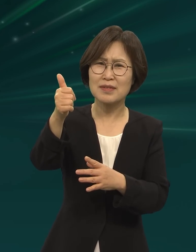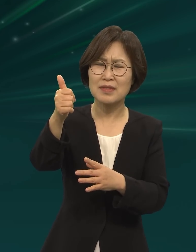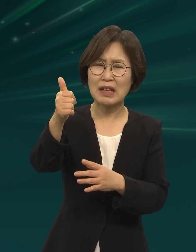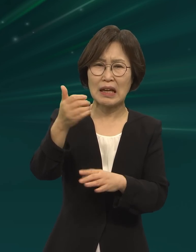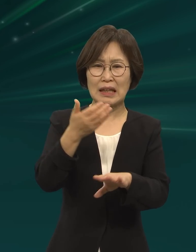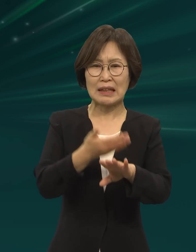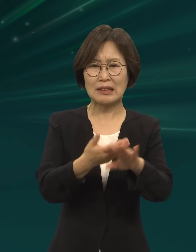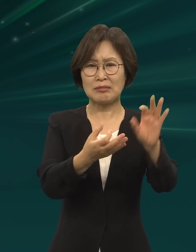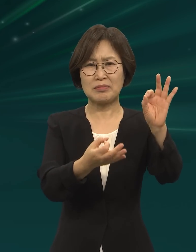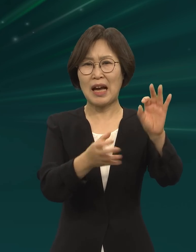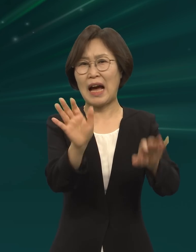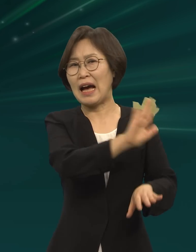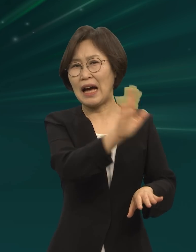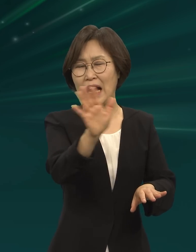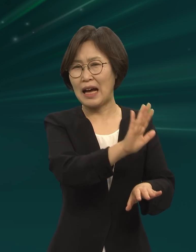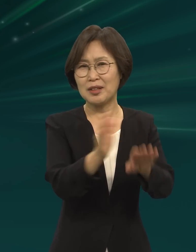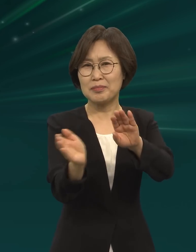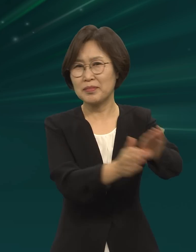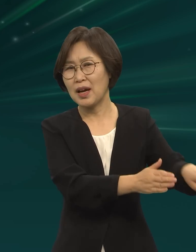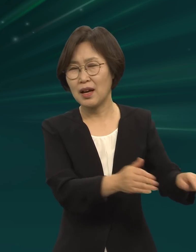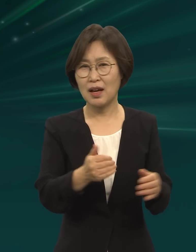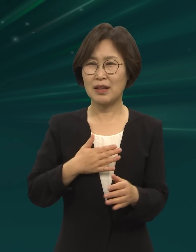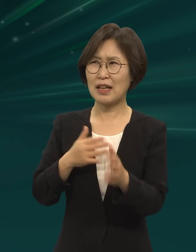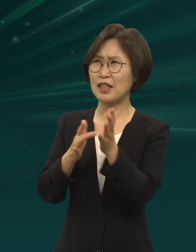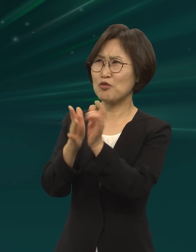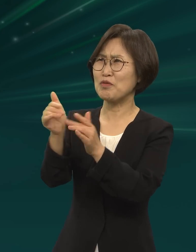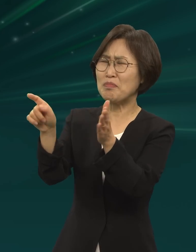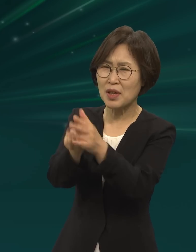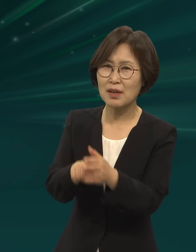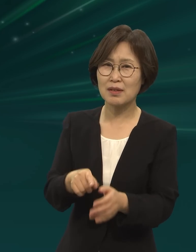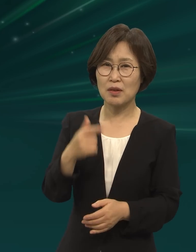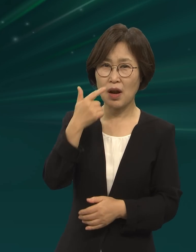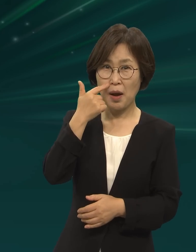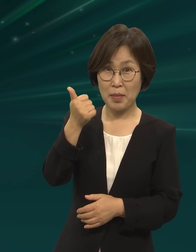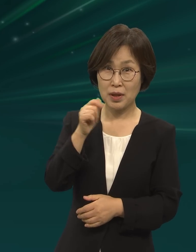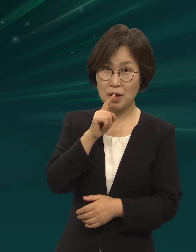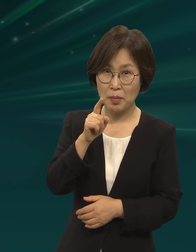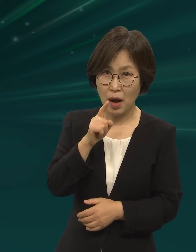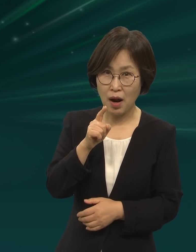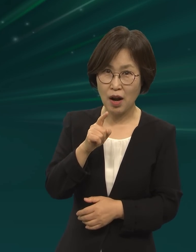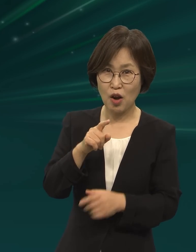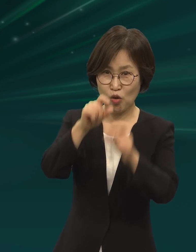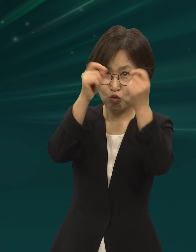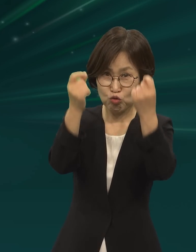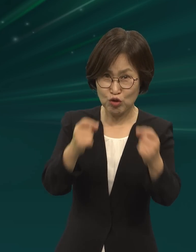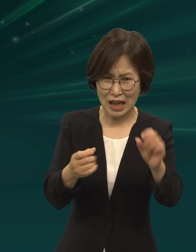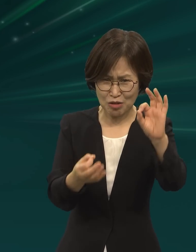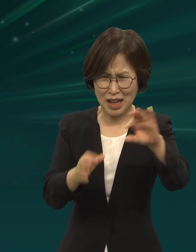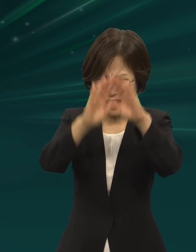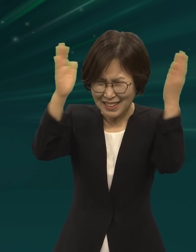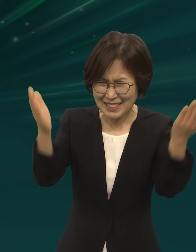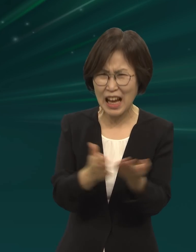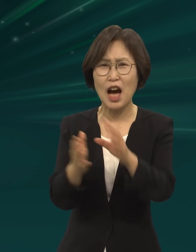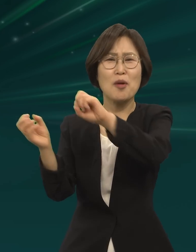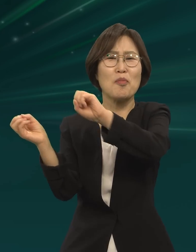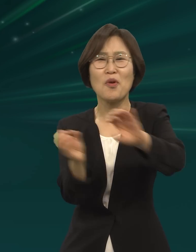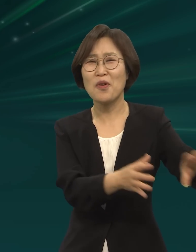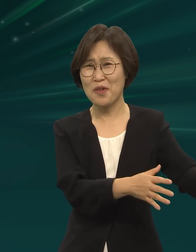우상 숭배 안 할래요. 아빠한테 말하고 다 우상들 버렸어요, 엄마가.